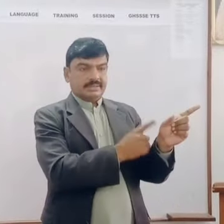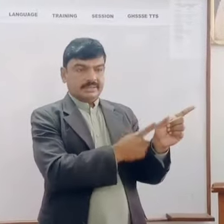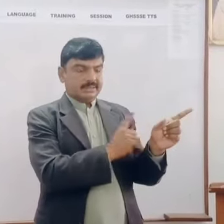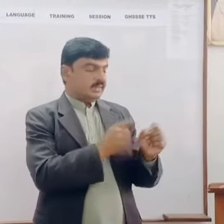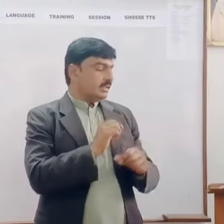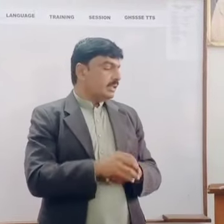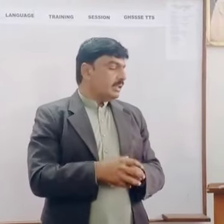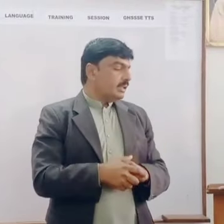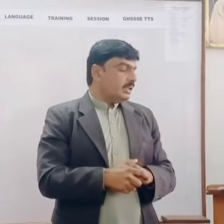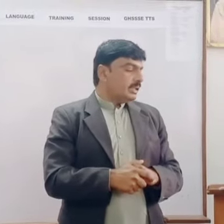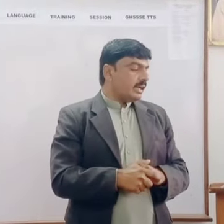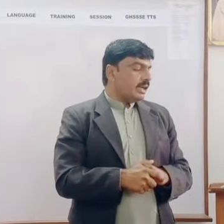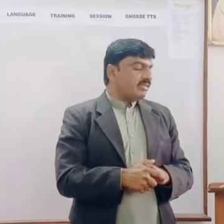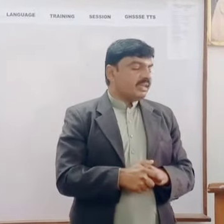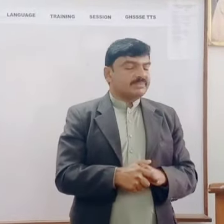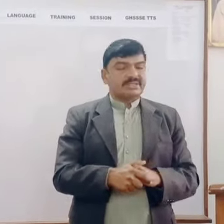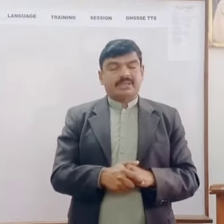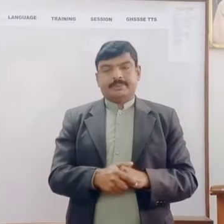क्या? गैर वाजिब कसरें,